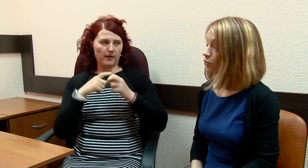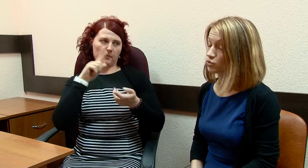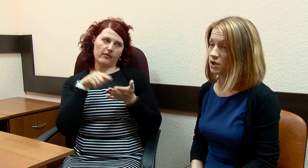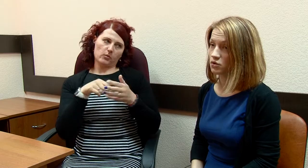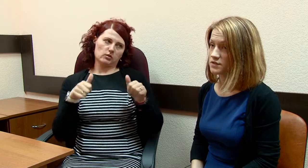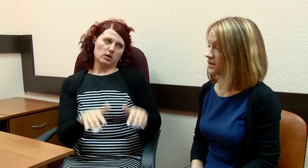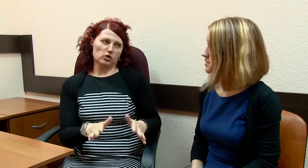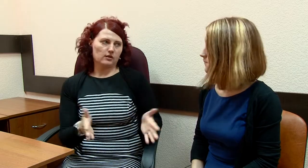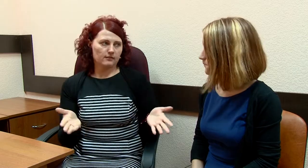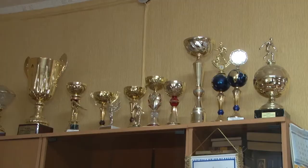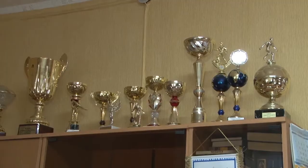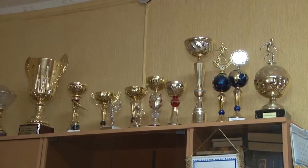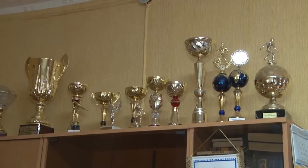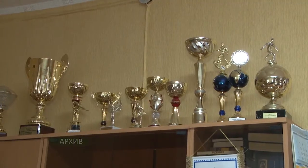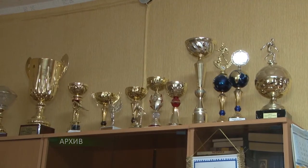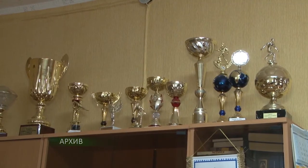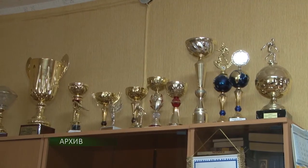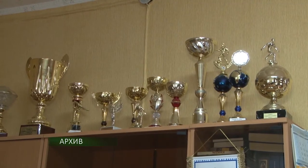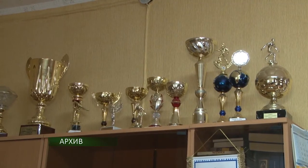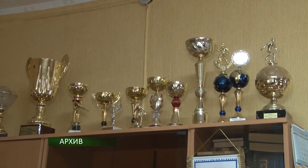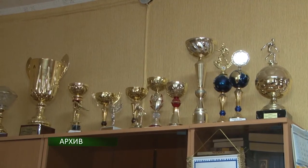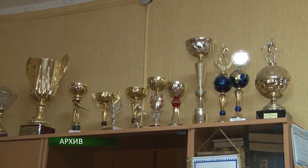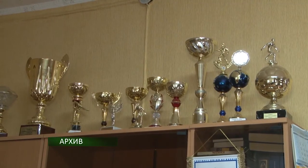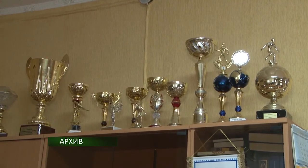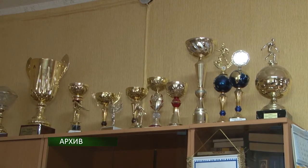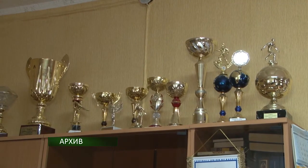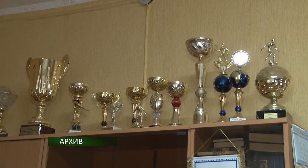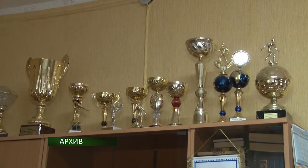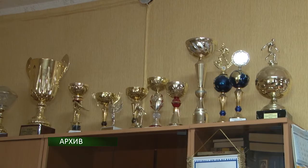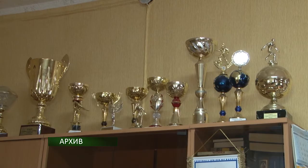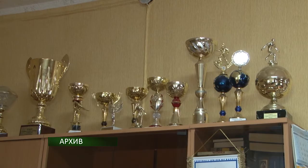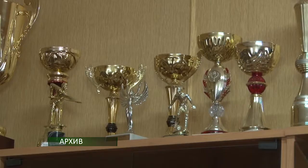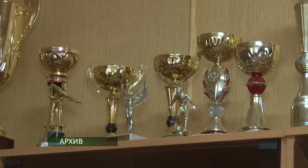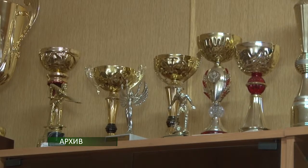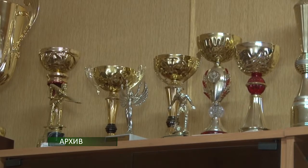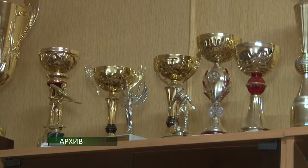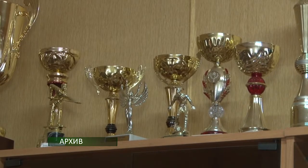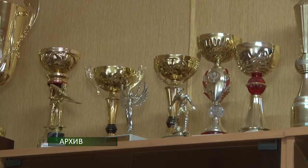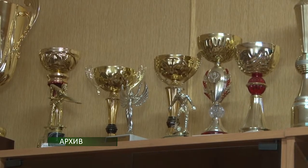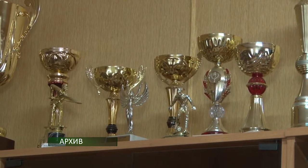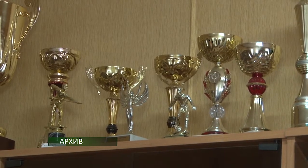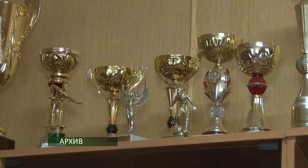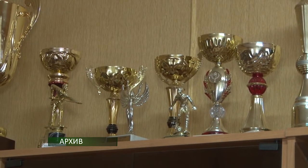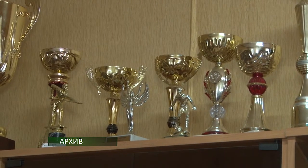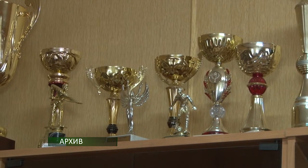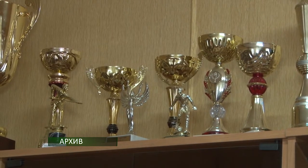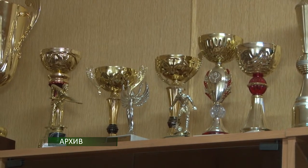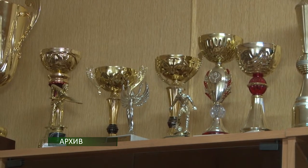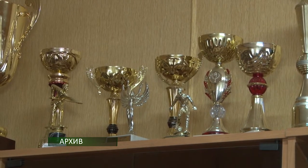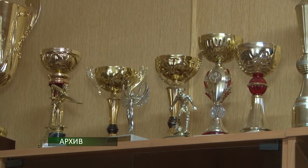по удаленной связи. Услуги на базе центра оказывают сотрудники Всероссийского общества глухих. Основная масса подопечных уже знает